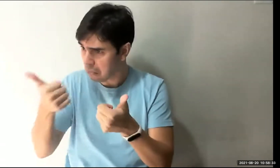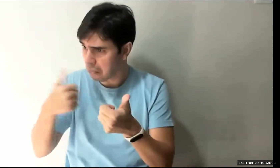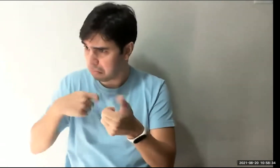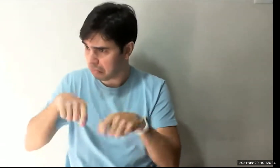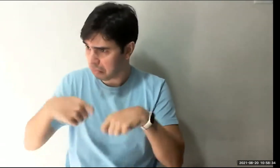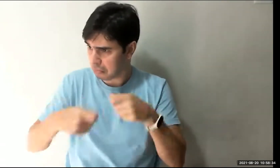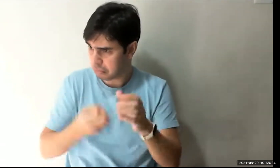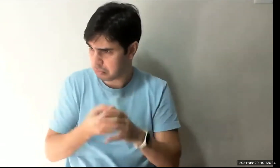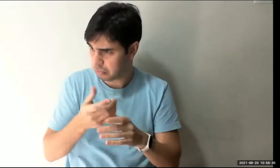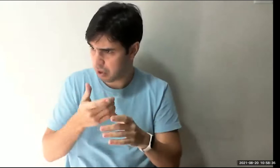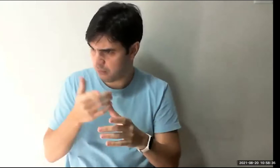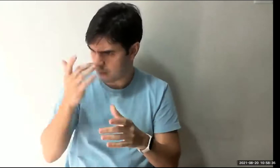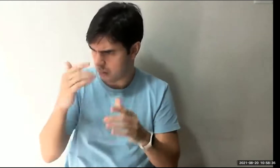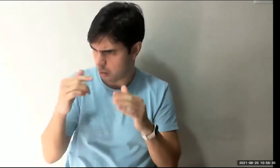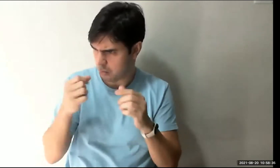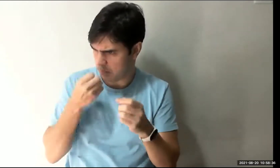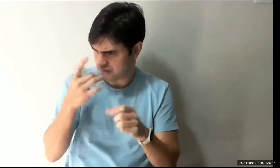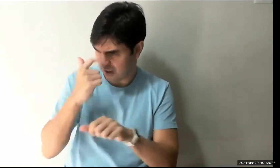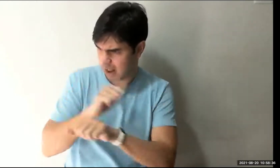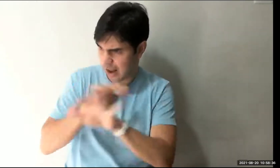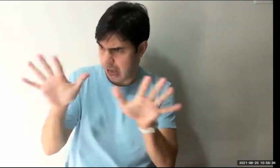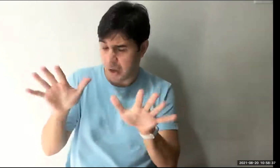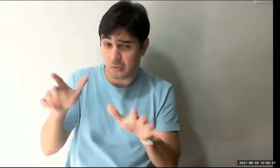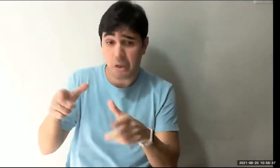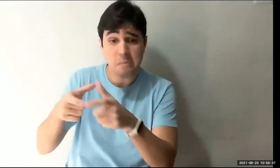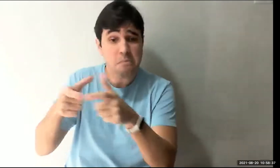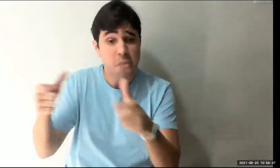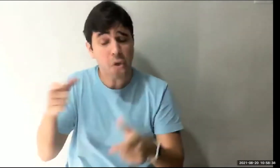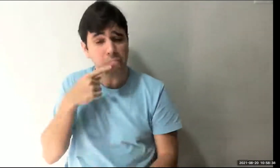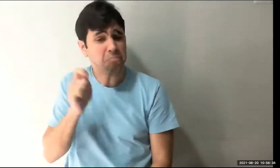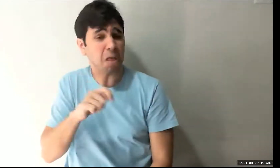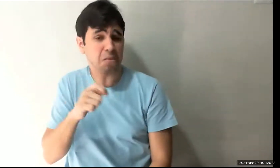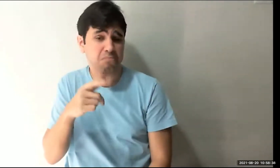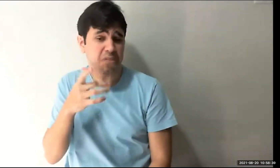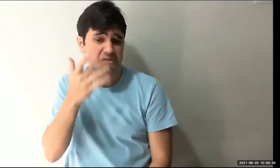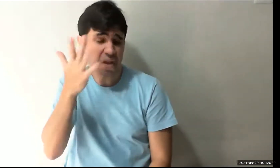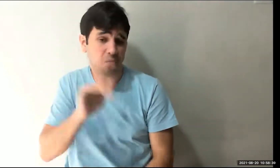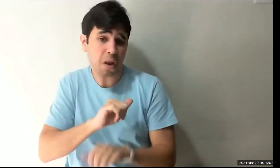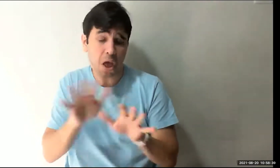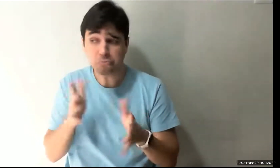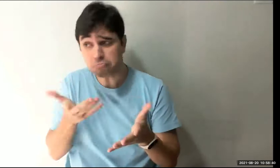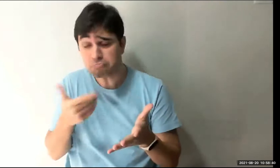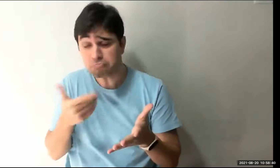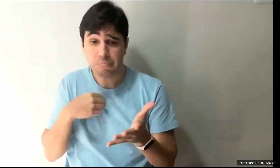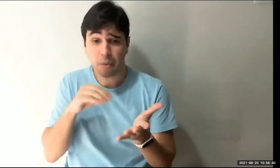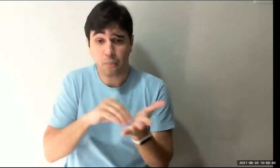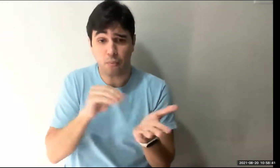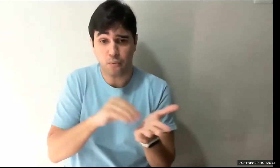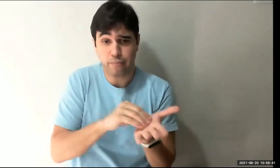surdos envolvidos nessas áreas e pensava, vocês já criaram alguns sinais, já pensaram alguma coisa em relação a isso? Conversando